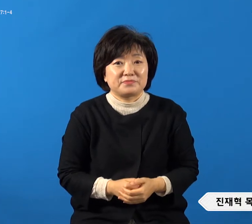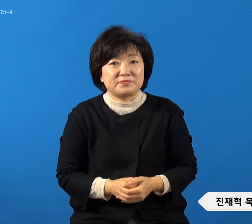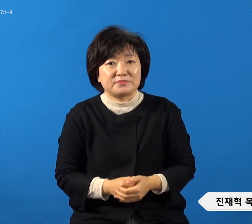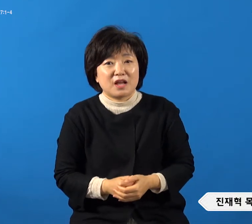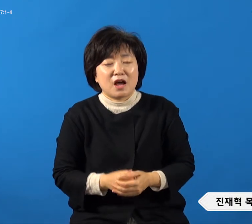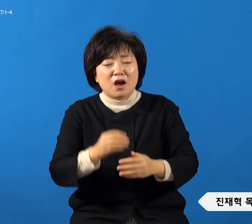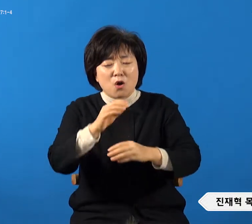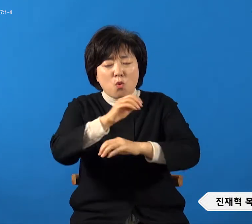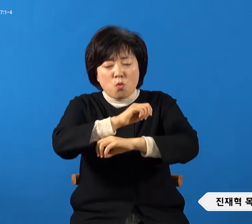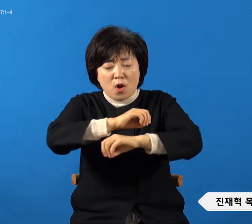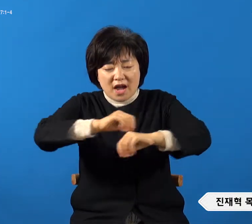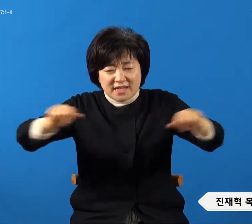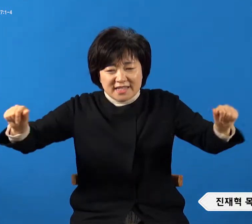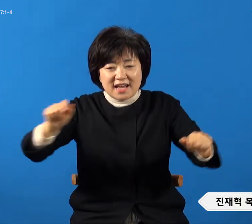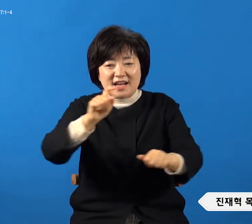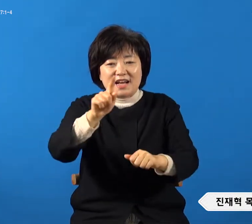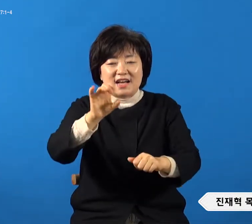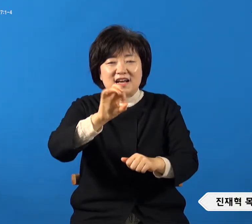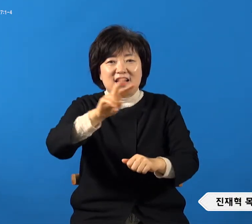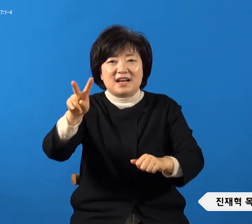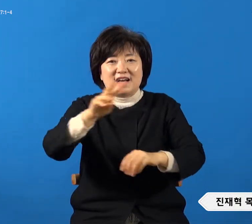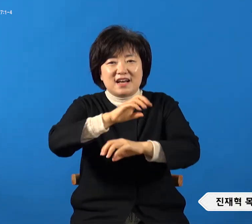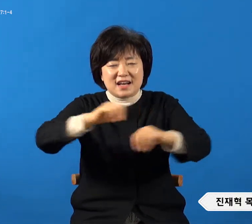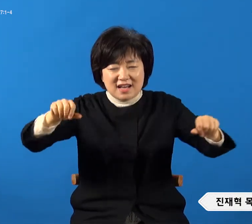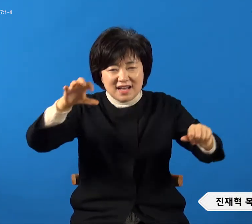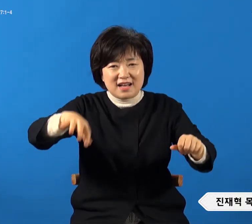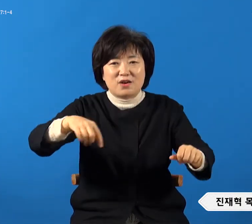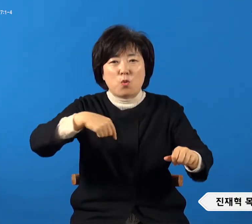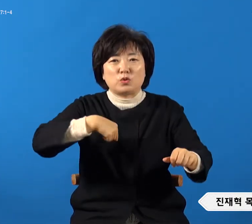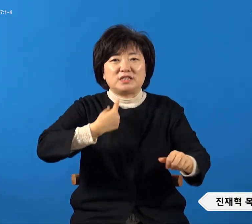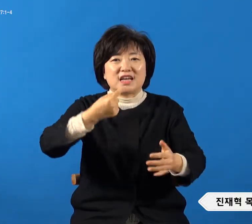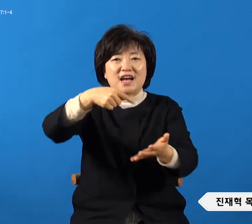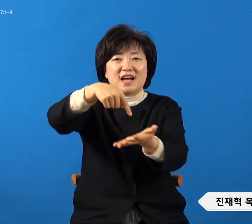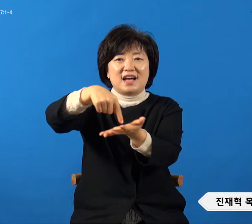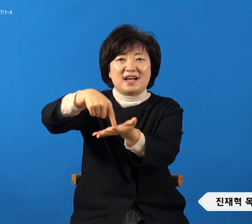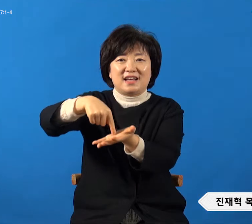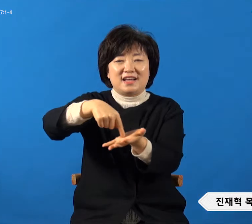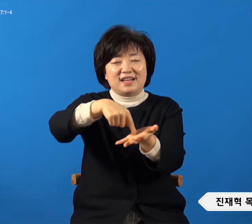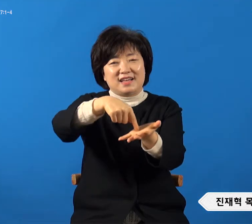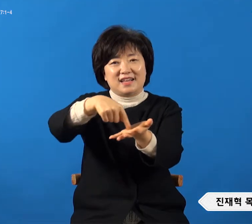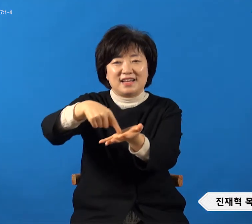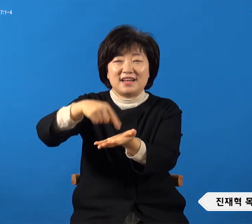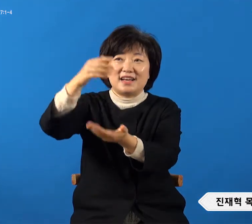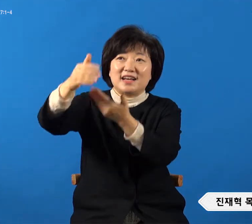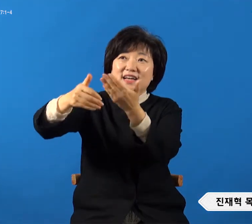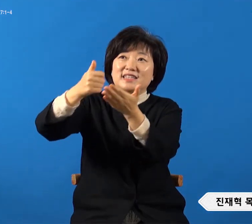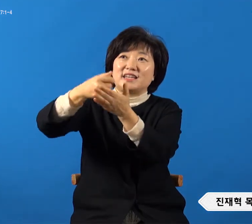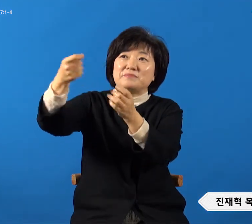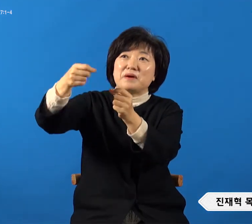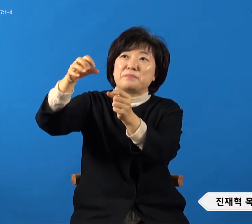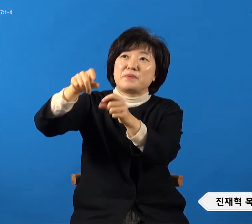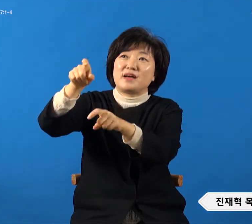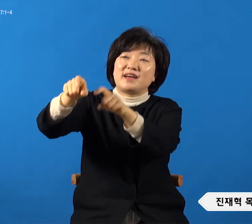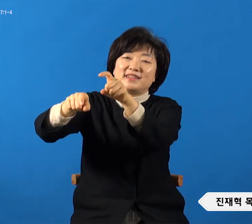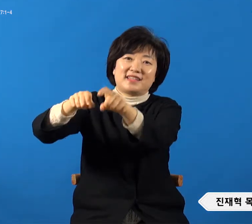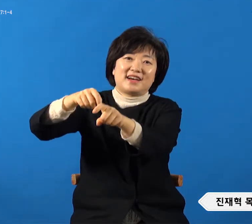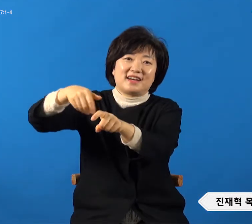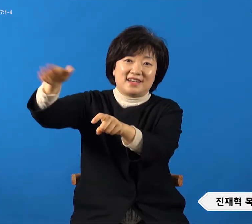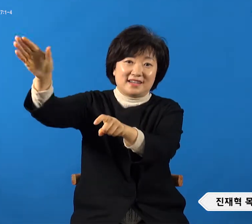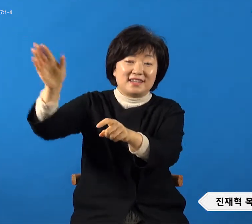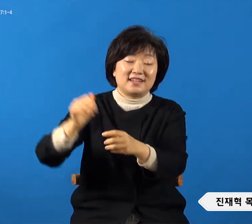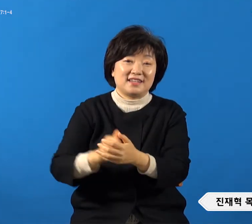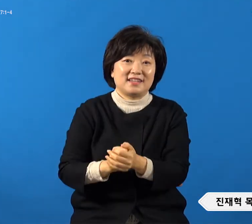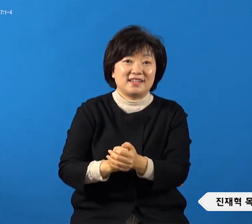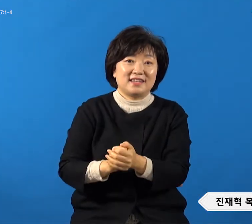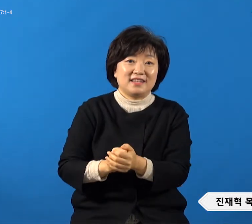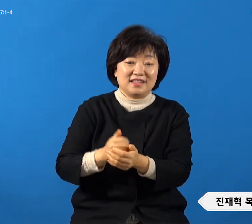그래서 광야가 있습니다. 그래서 혼자됨이 있습니다. 그래서 홀로 하나님 앞에 나옴이 있습니다. 바로 거기서